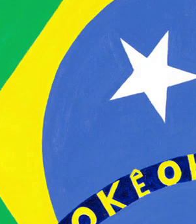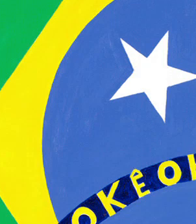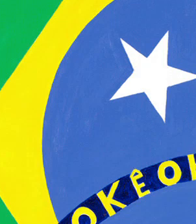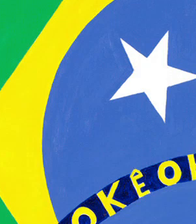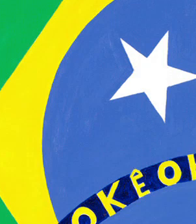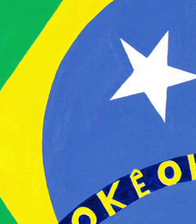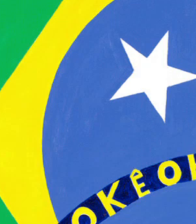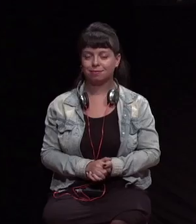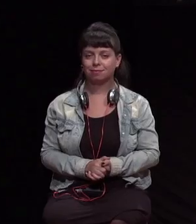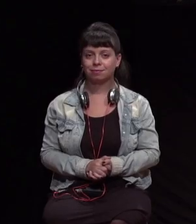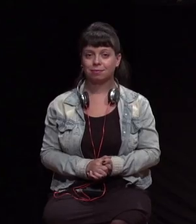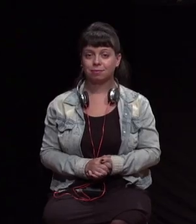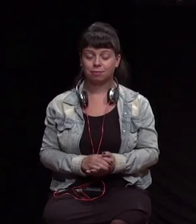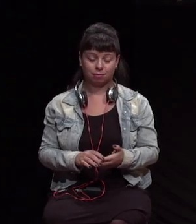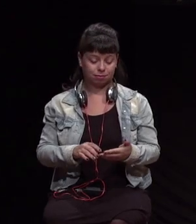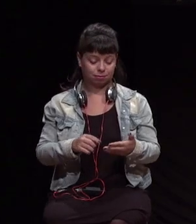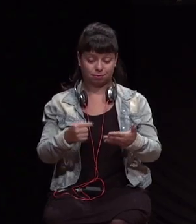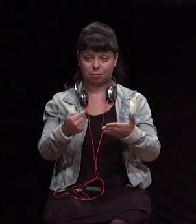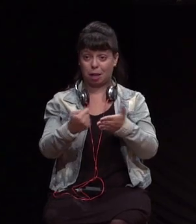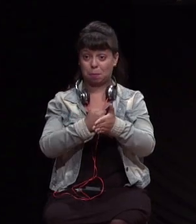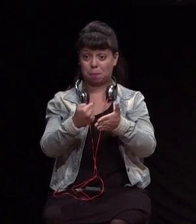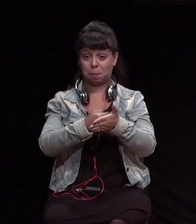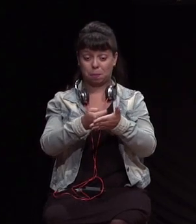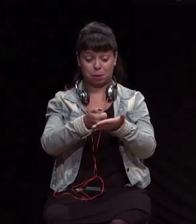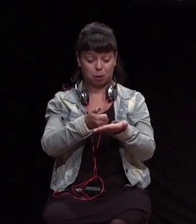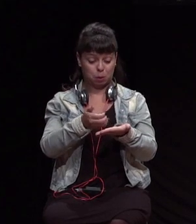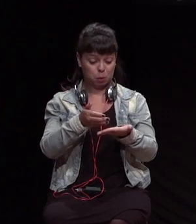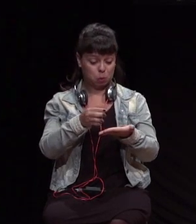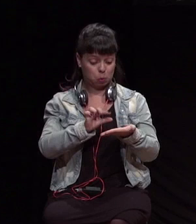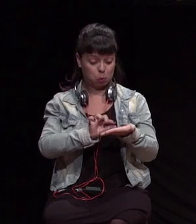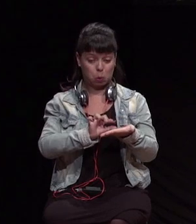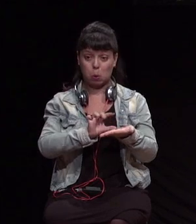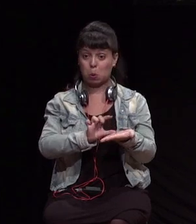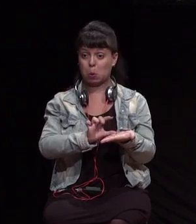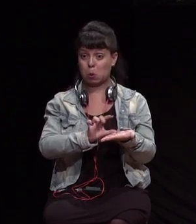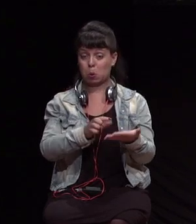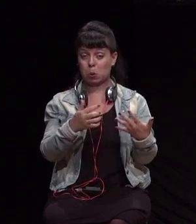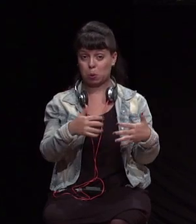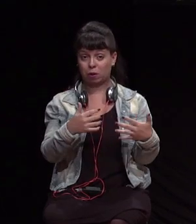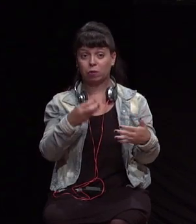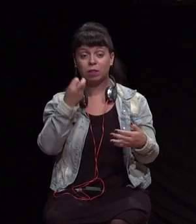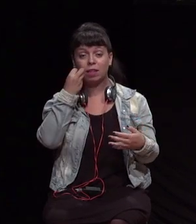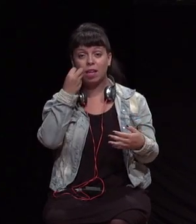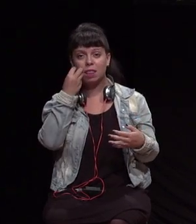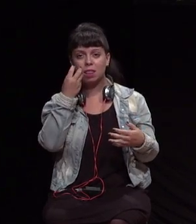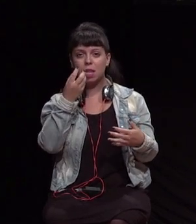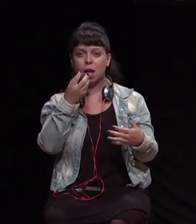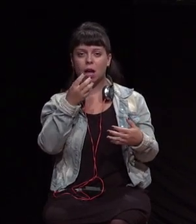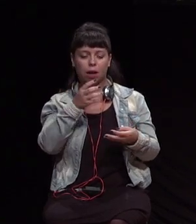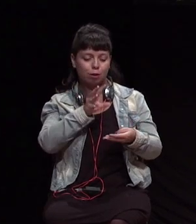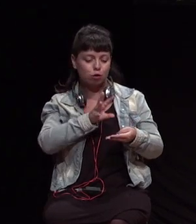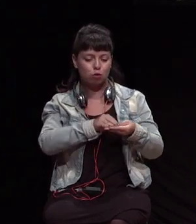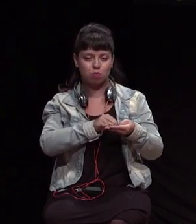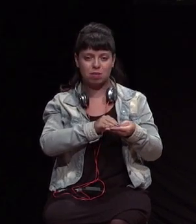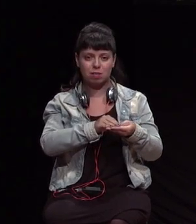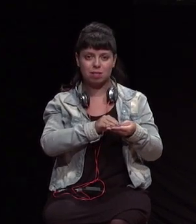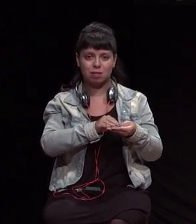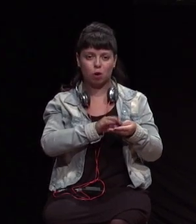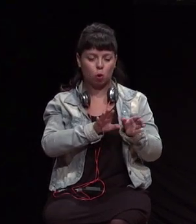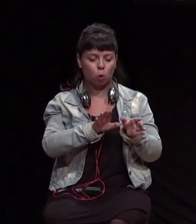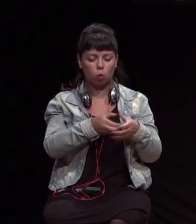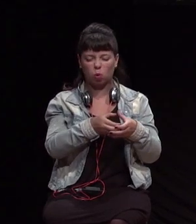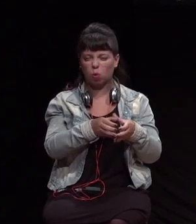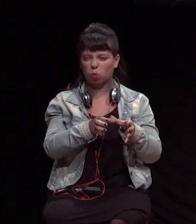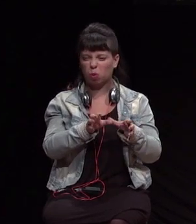Bom, foram muitas questões, né? Eu vou tentar resumir, reunir as questões para colocar para eles, né? Não vai dar, infelizmente, para a